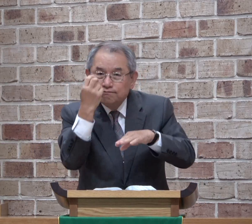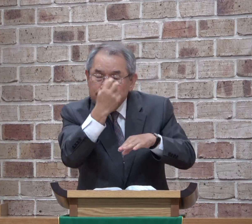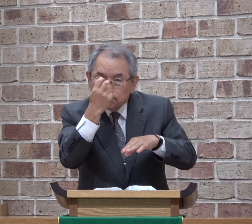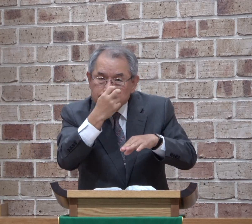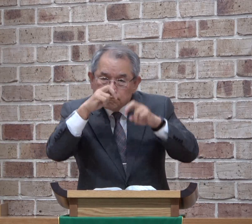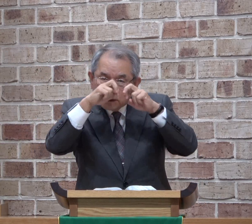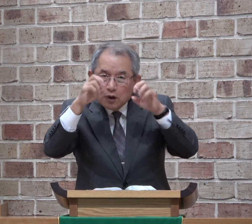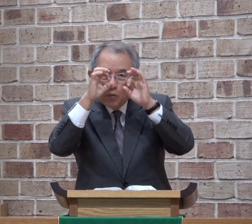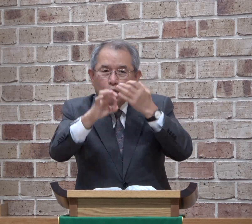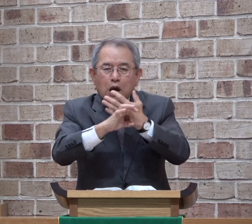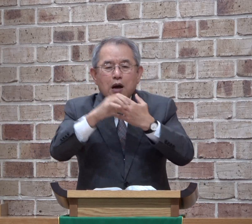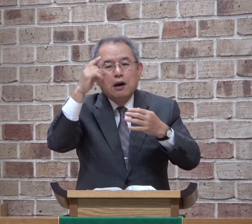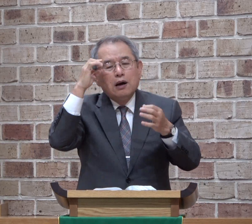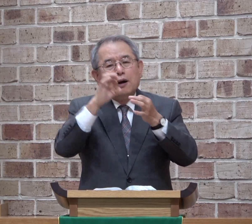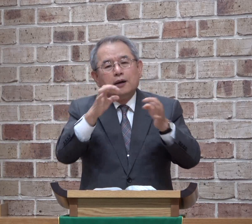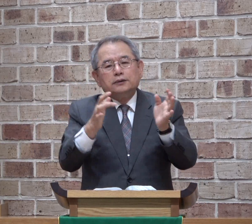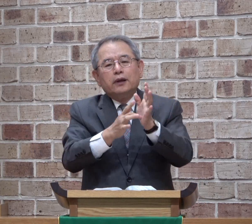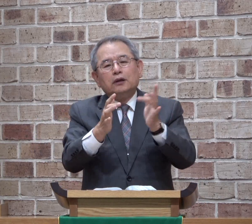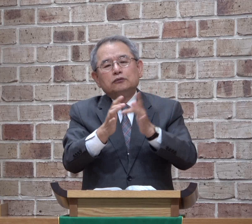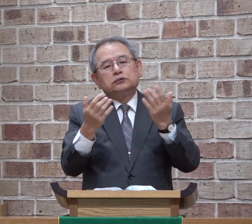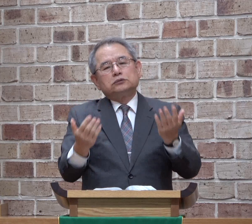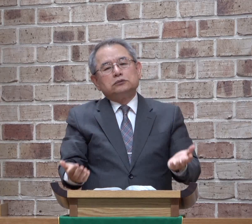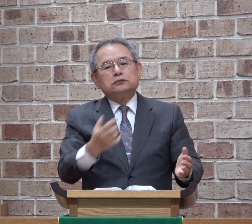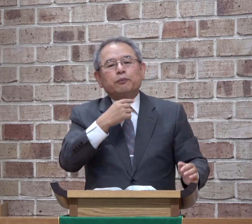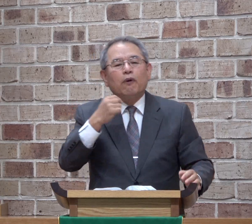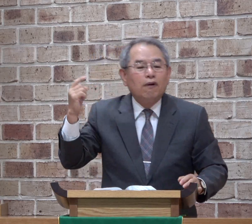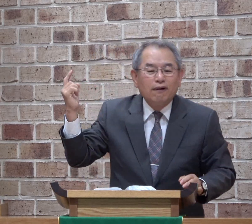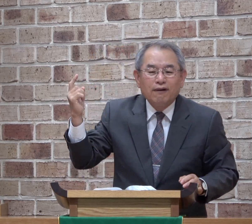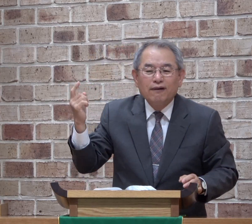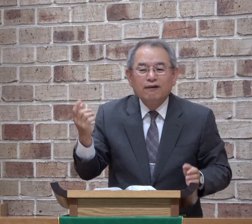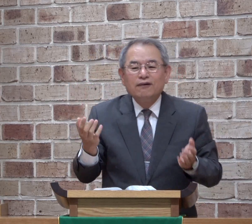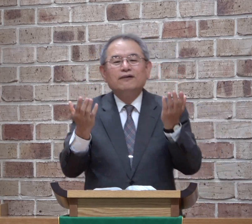말씀을 잘 살펴보면 예수님은 쉬고 싶으셨을 겁니다.